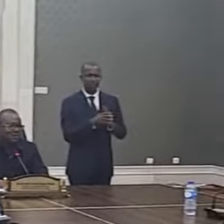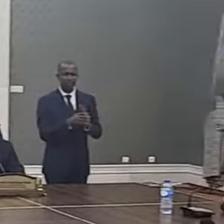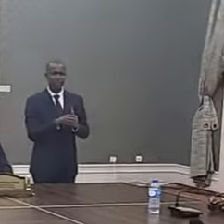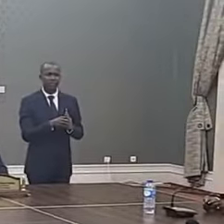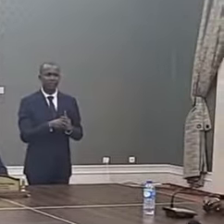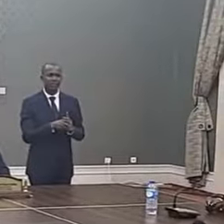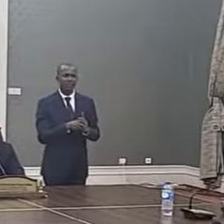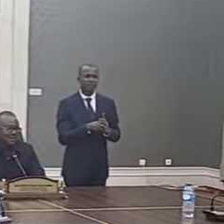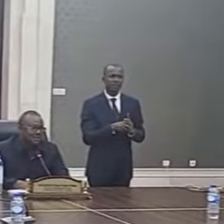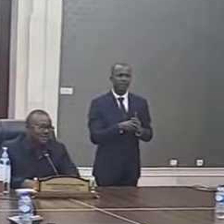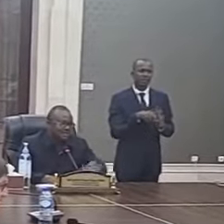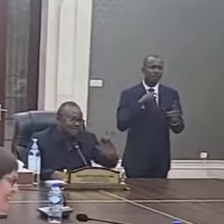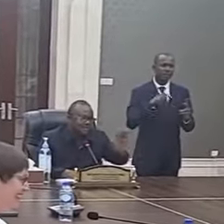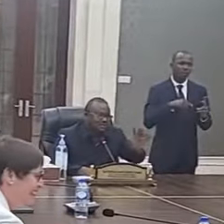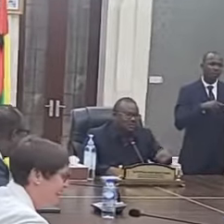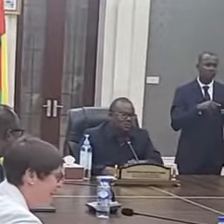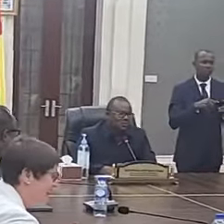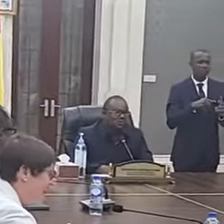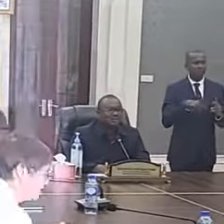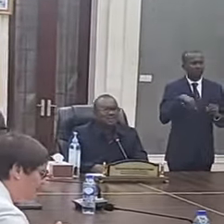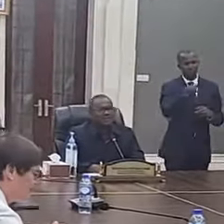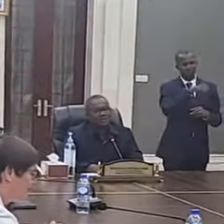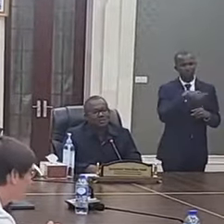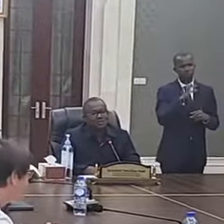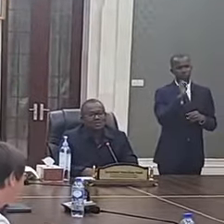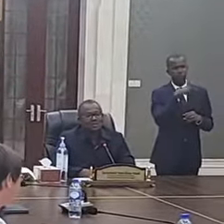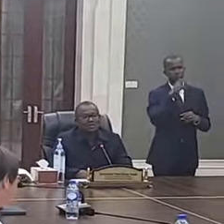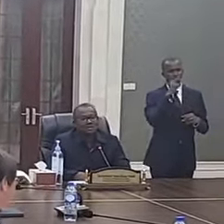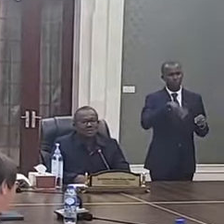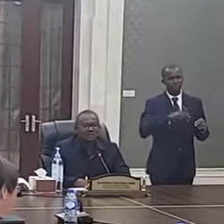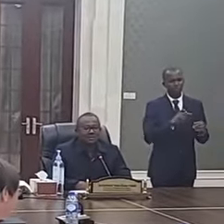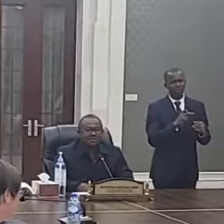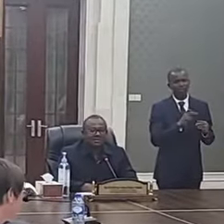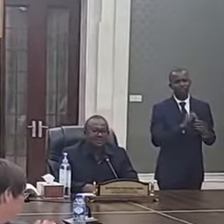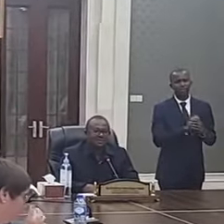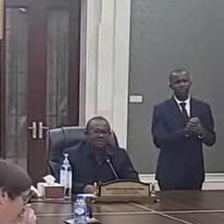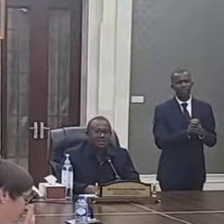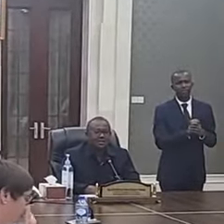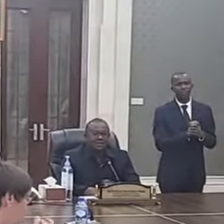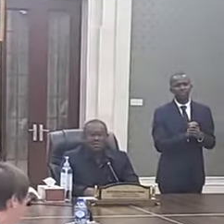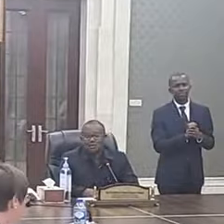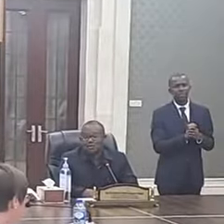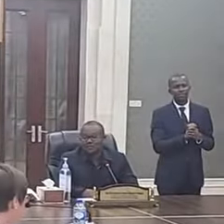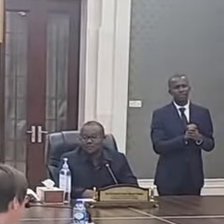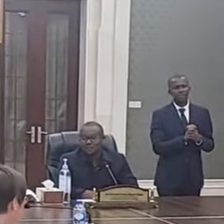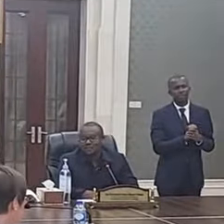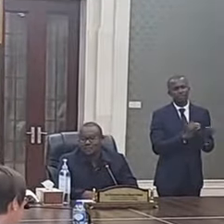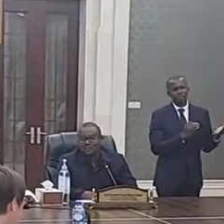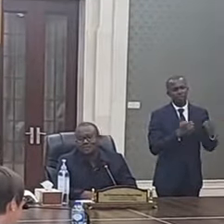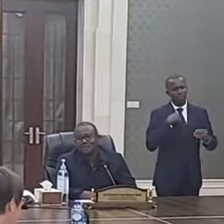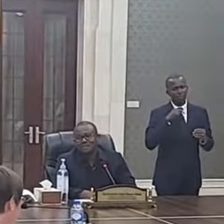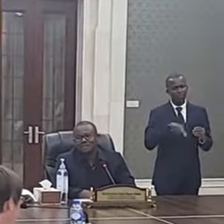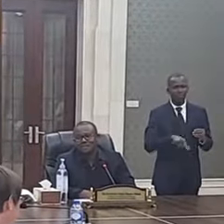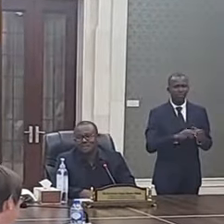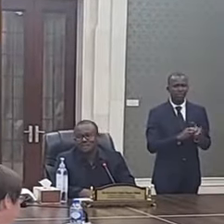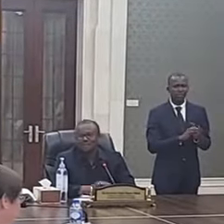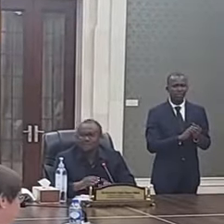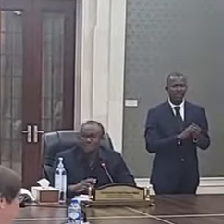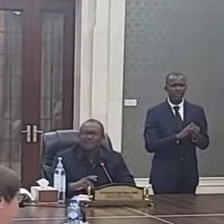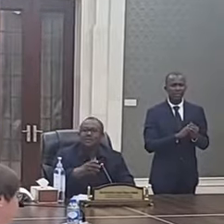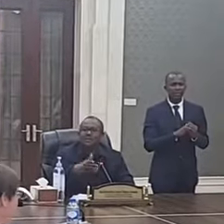aujourd'hui, j'ai dit la vérité, il m'a toujours dit sur le président. Et quand j'ai dit je dois changer Fadia, tu m'as dit sur